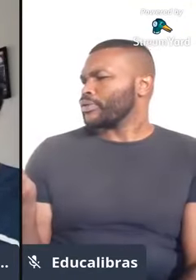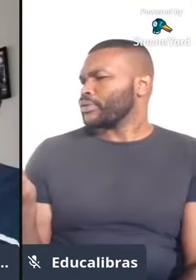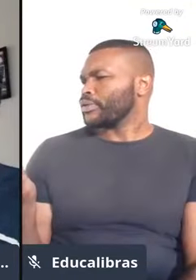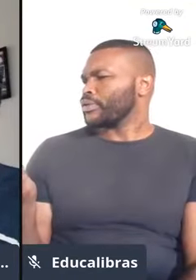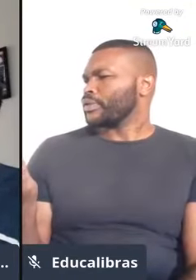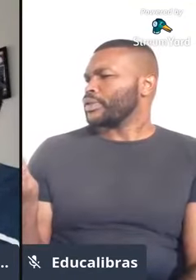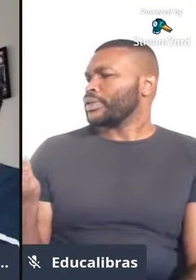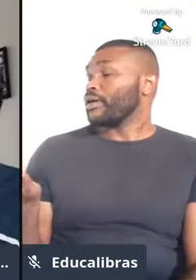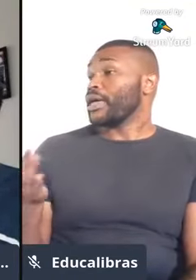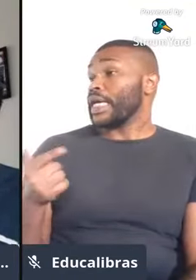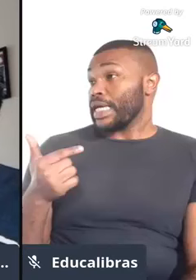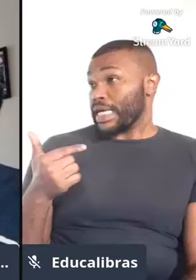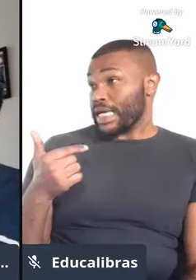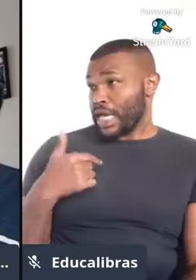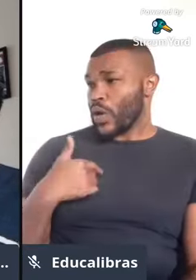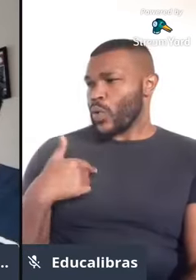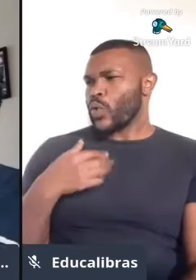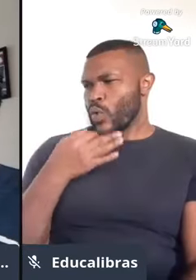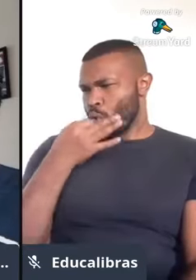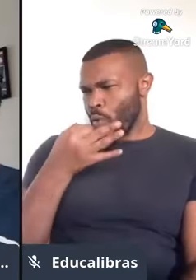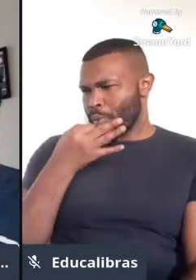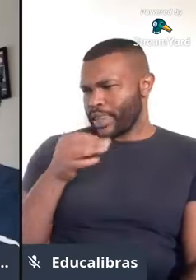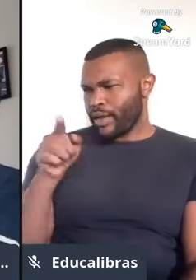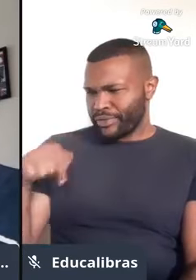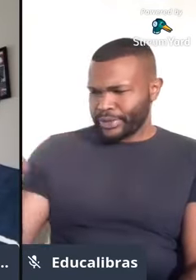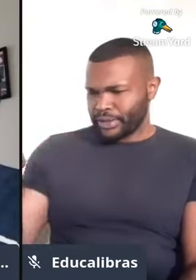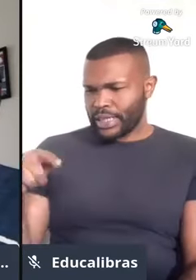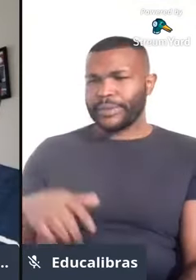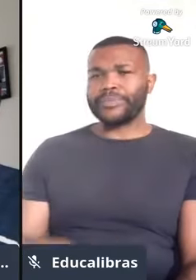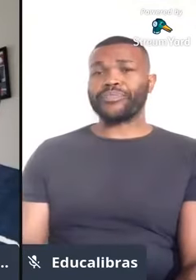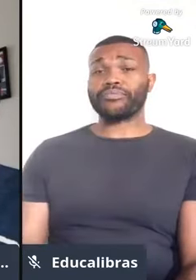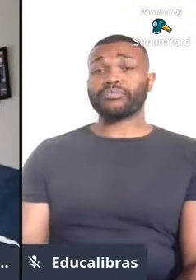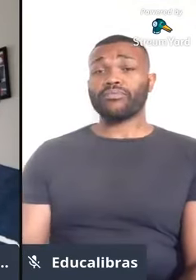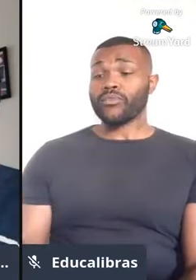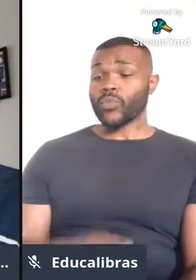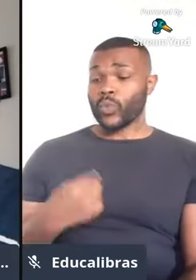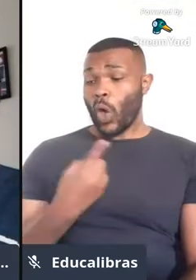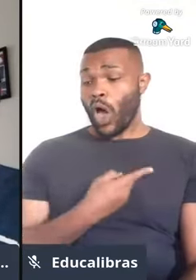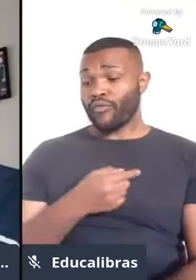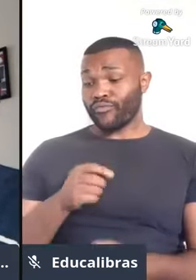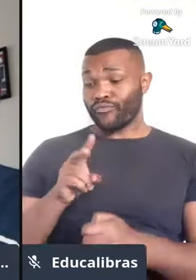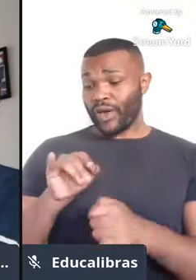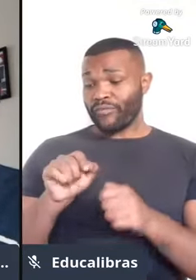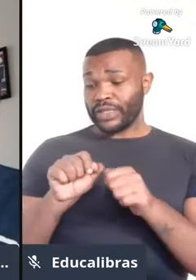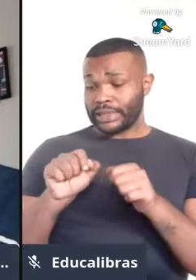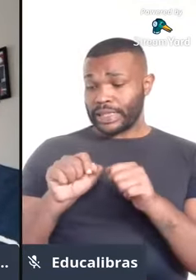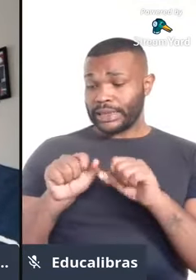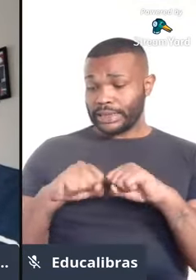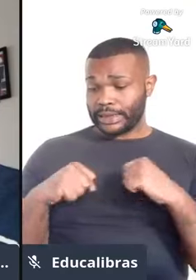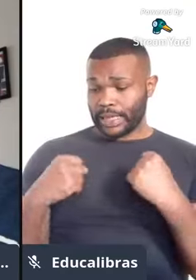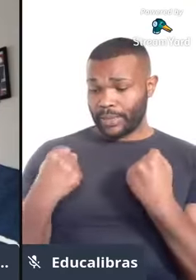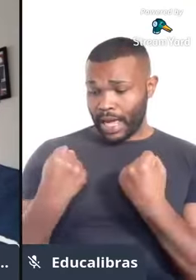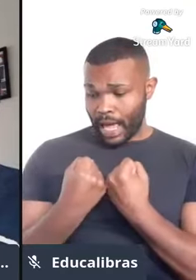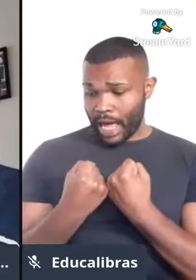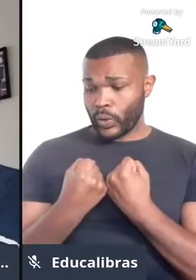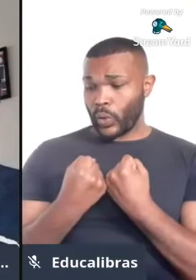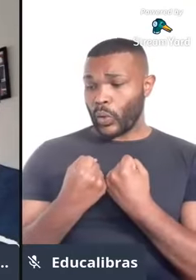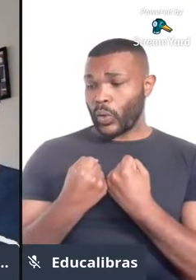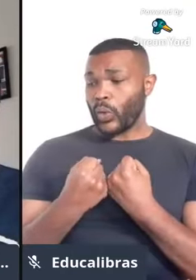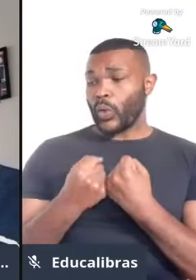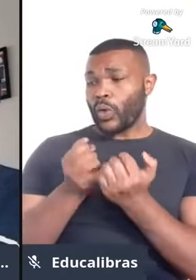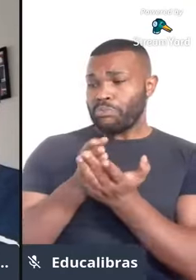das coisas, só comentando aqui com você, a gente ia fazer um evento, um seminário, que ia mais ou menos nessa direção, não conseguimos fazer por